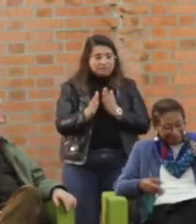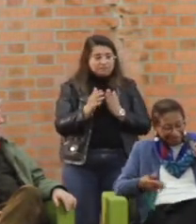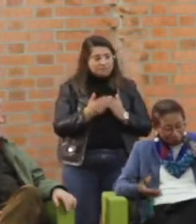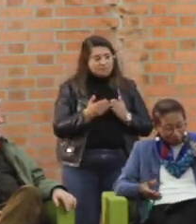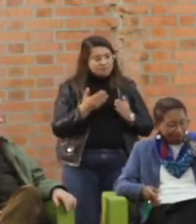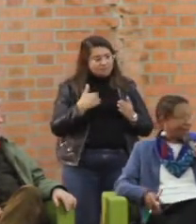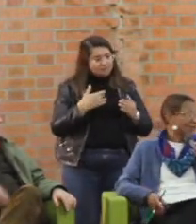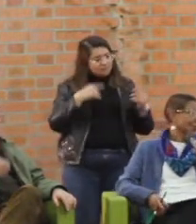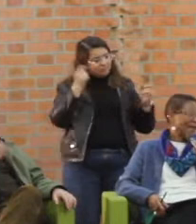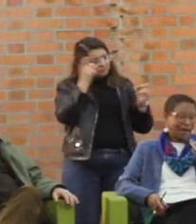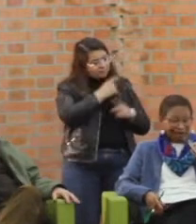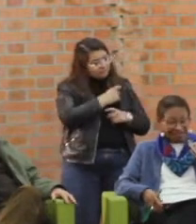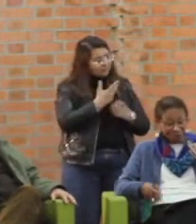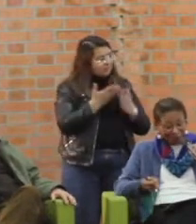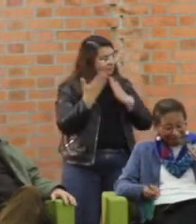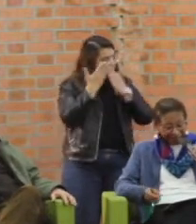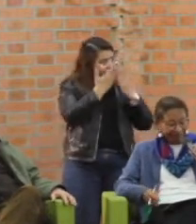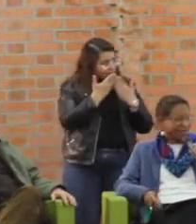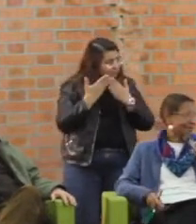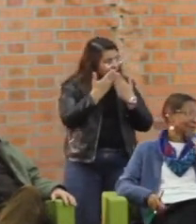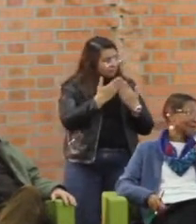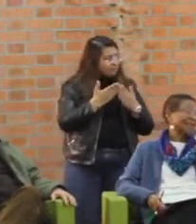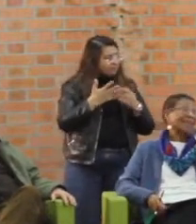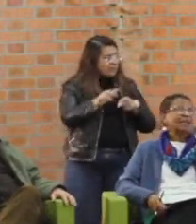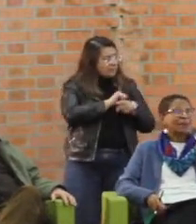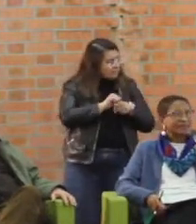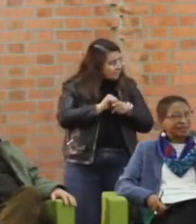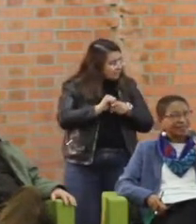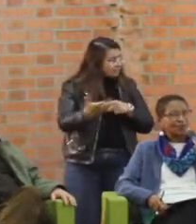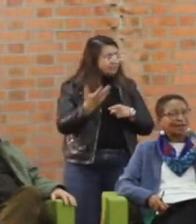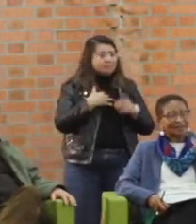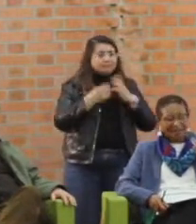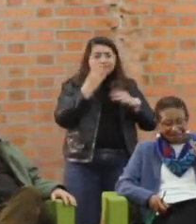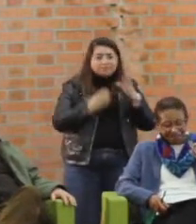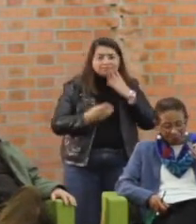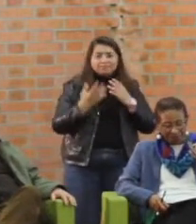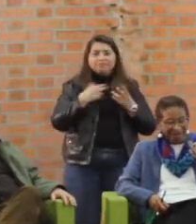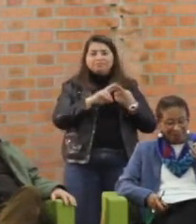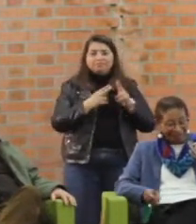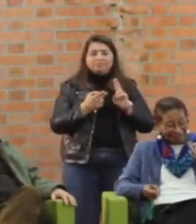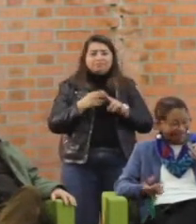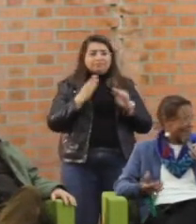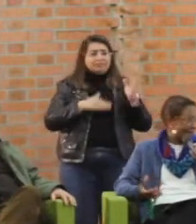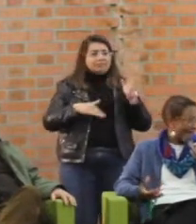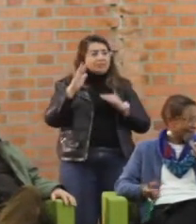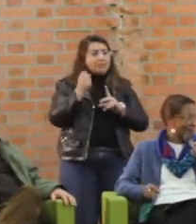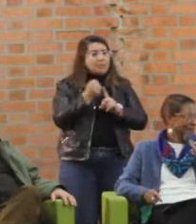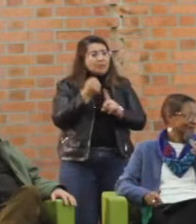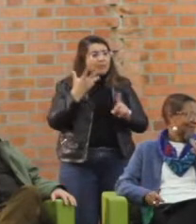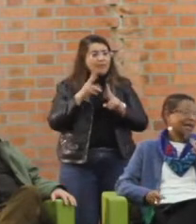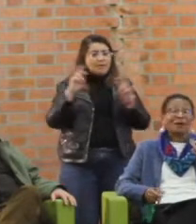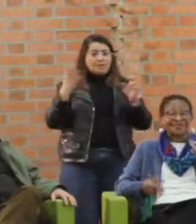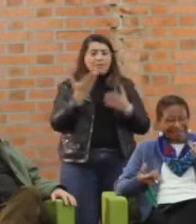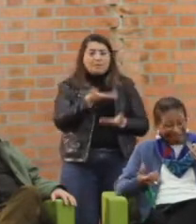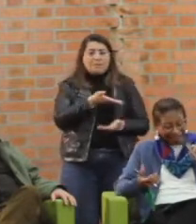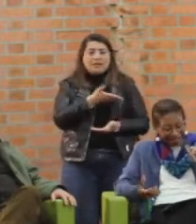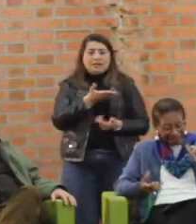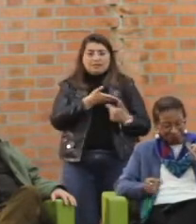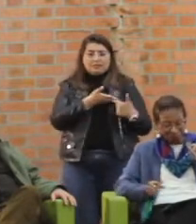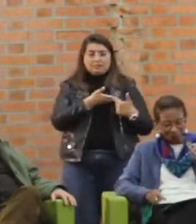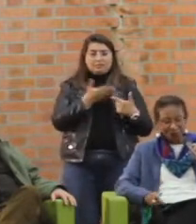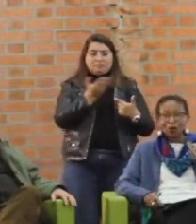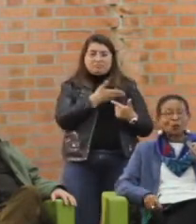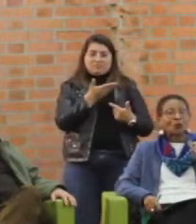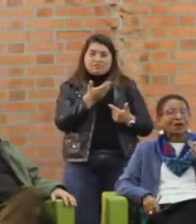dice a una investigadora que ha estudiado las prácticas y representaciones relativas a la maternidad y al